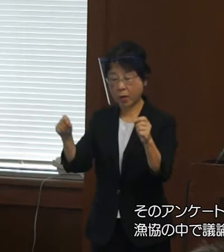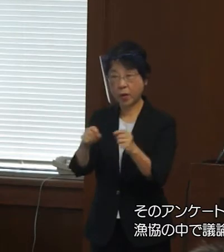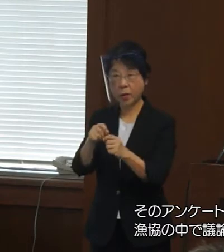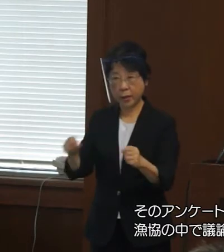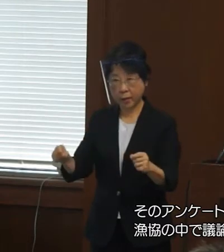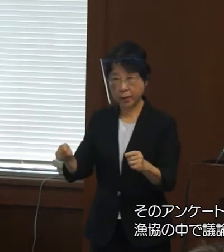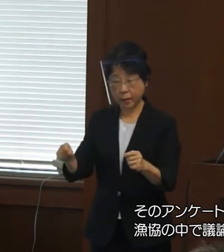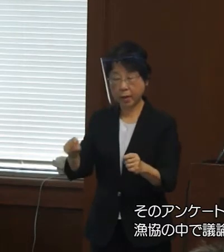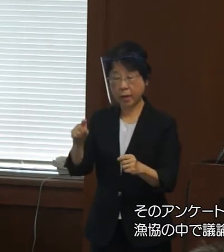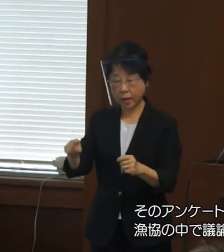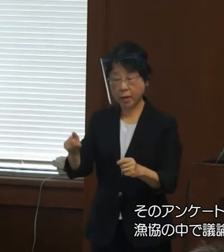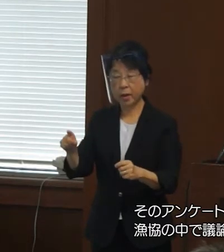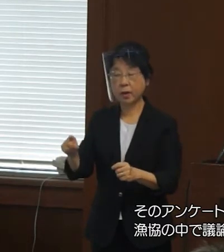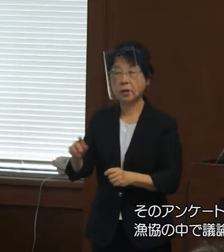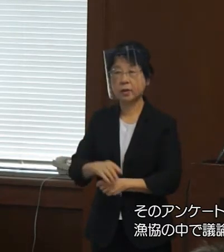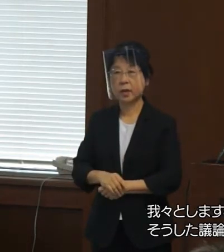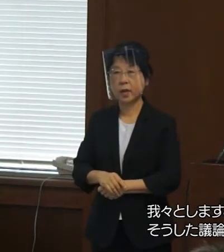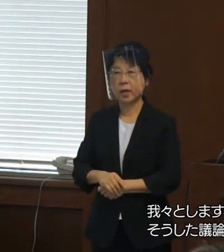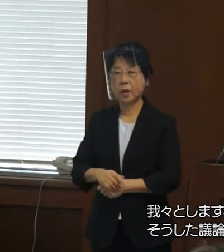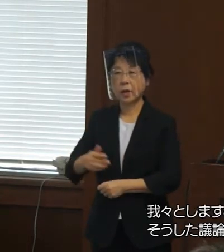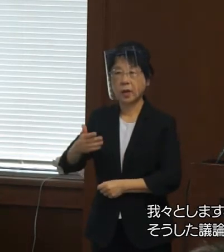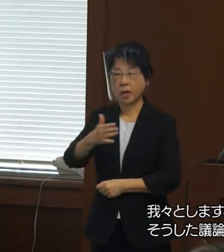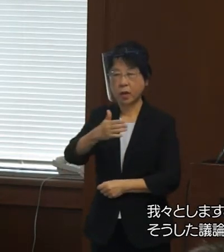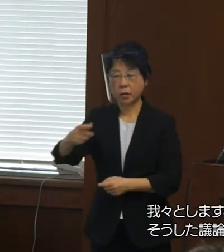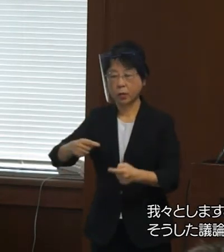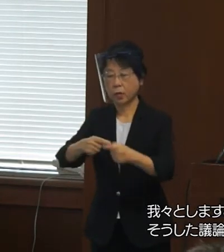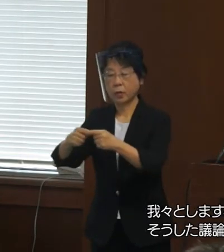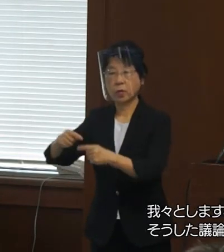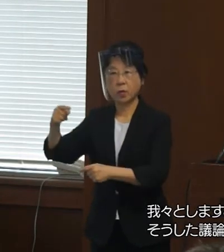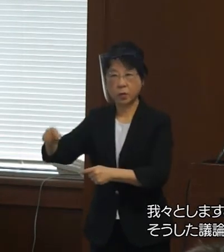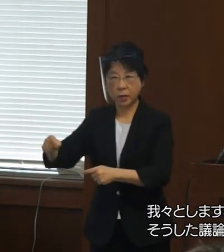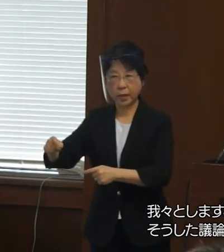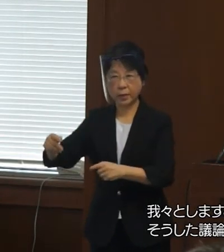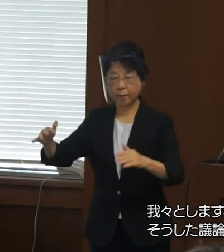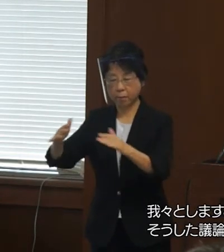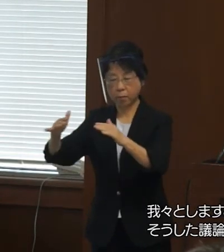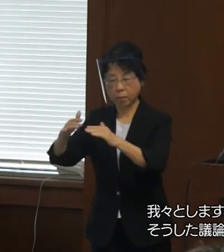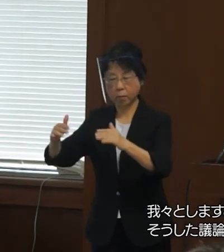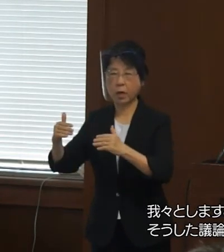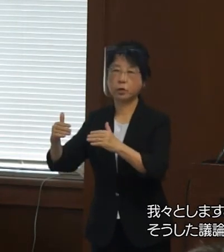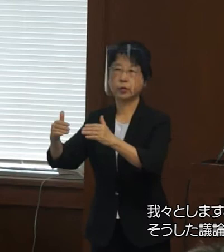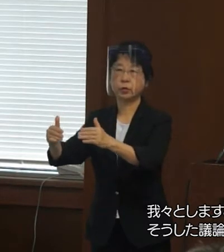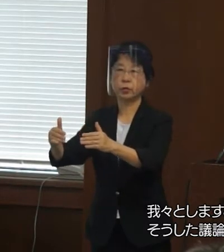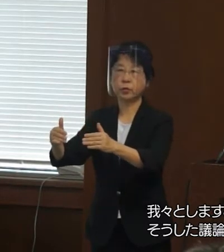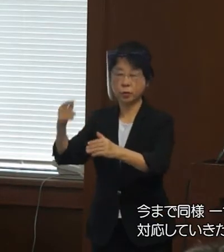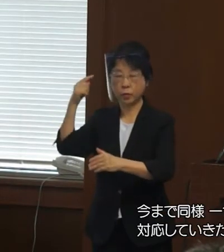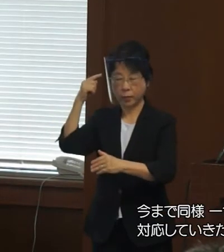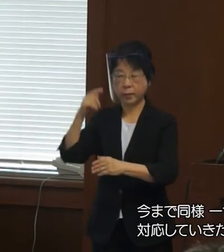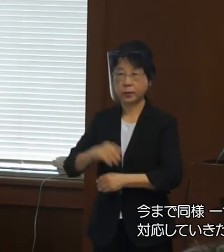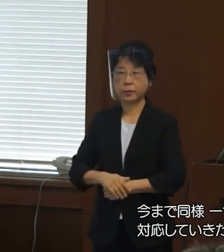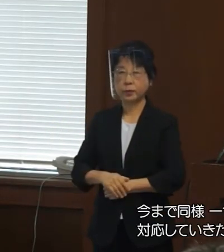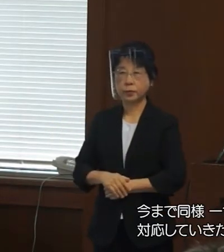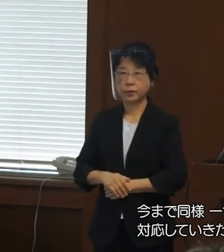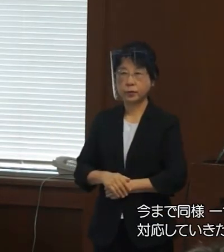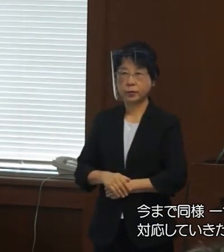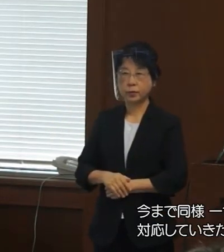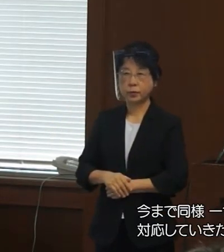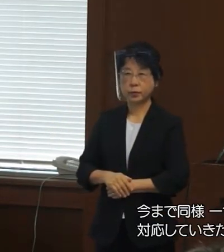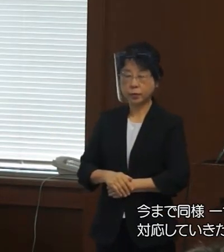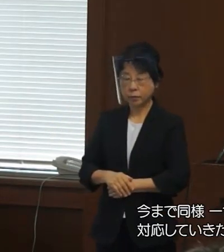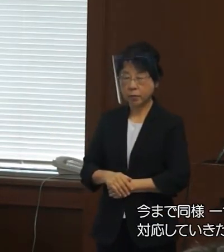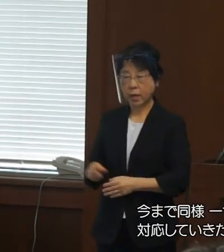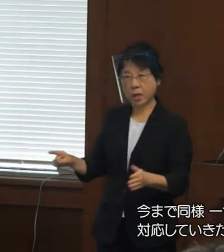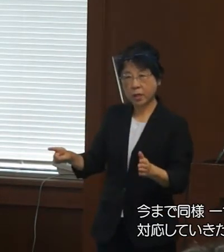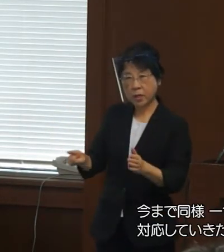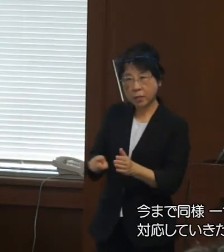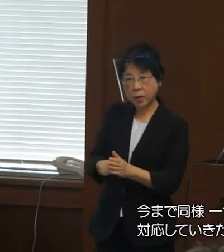が進むと思います。我々としますと、そうした議論が進みますように今まで同様一つ一つ丁